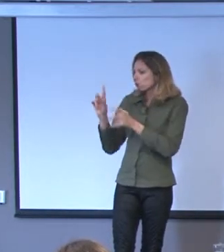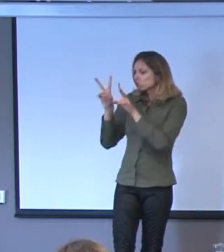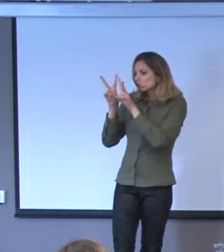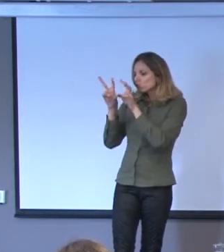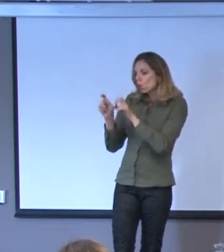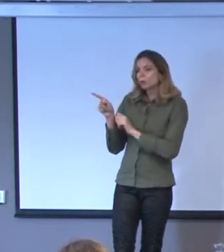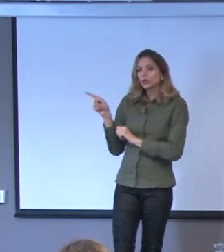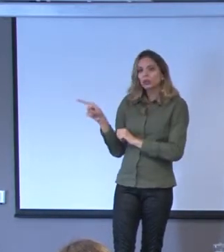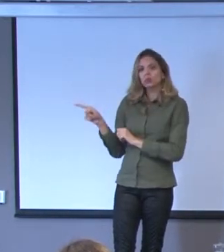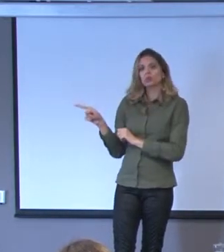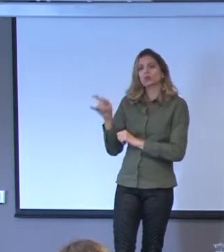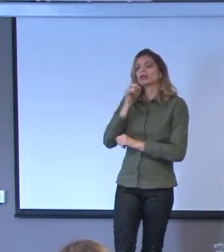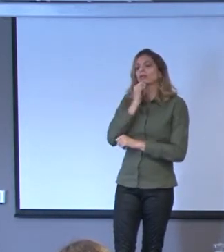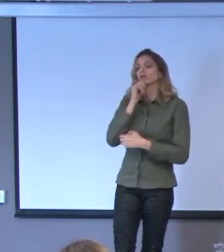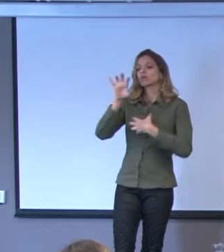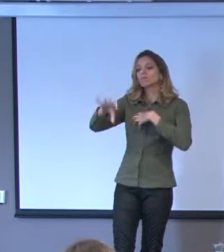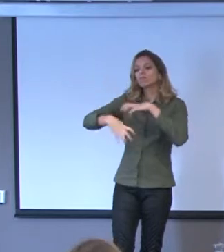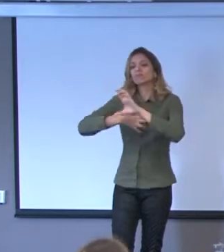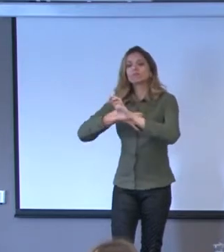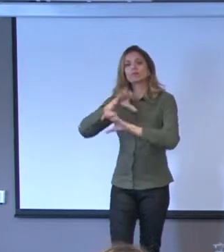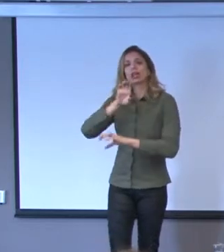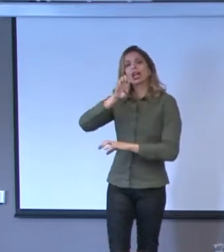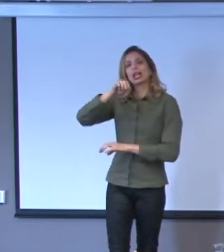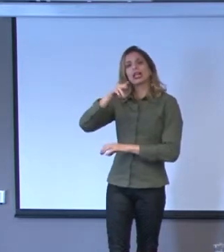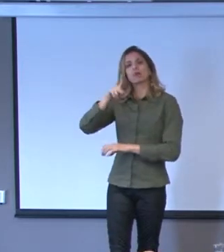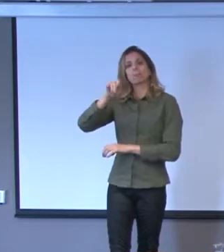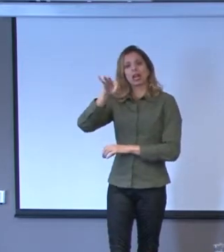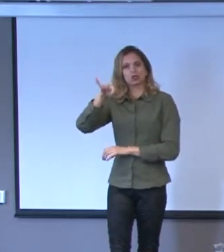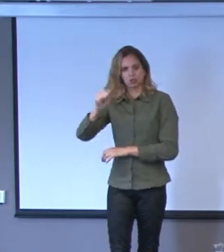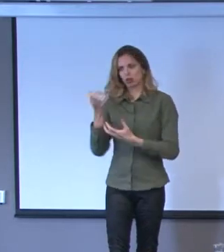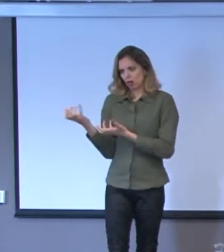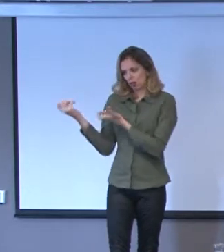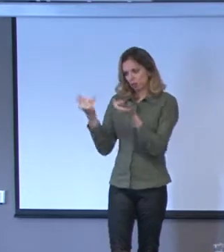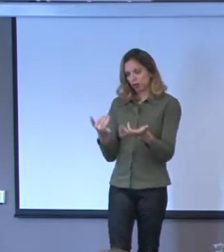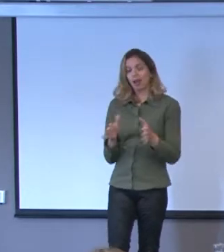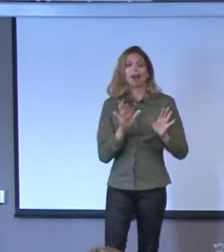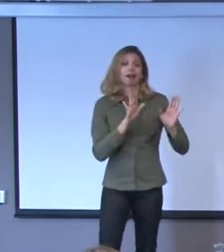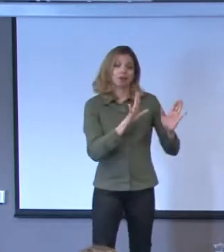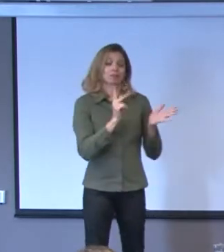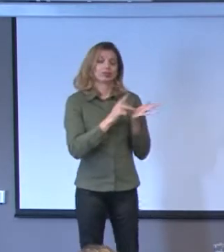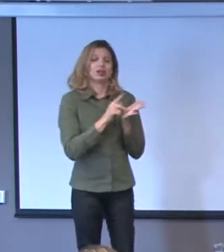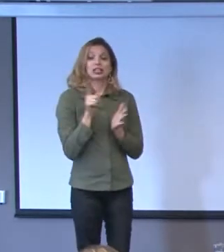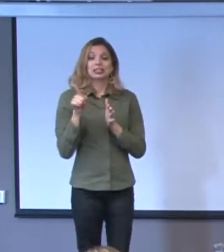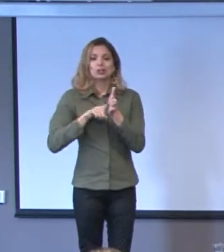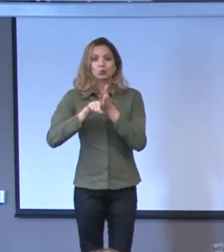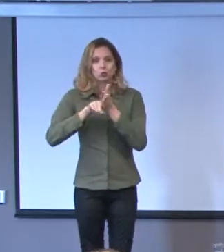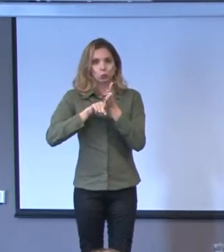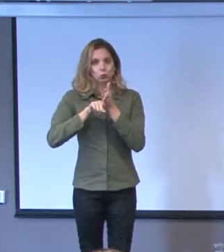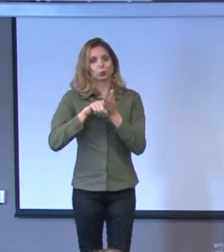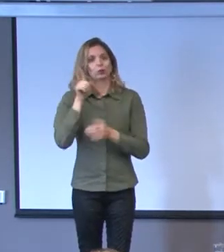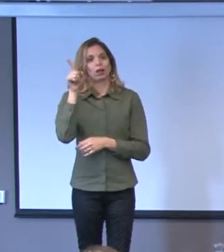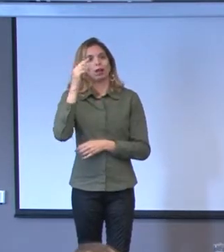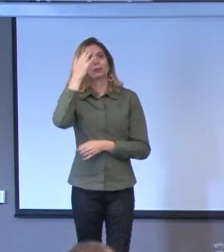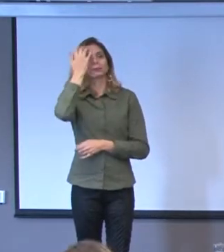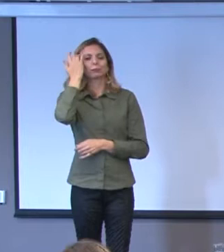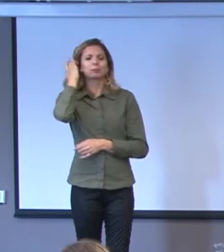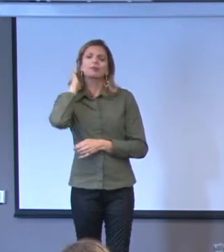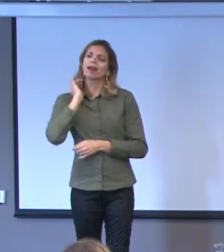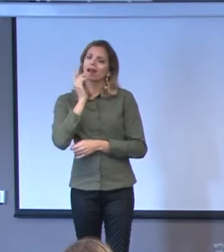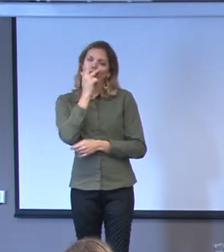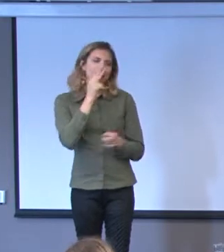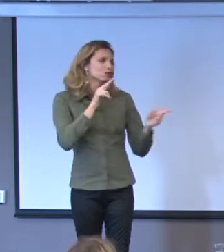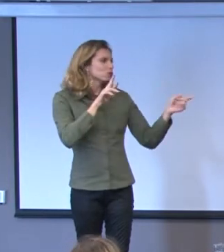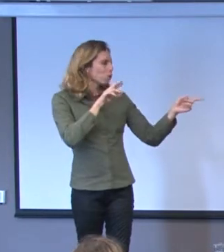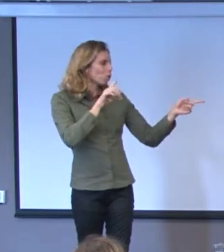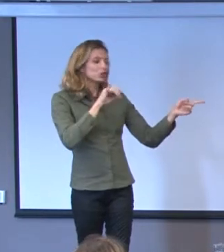da produção de empatia nessa experiência? De fato, esse estudo da Alana, acho que o Rodrigo de alguma maneira participou,